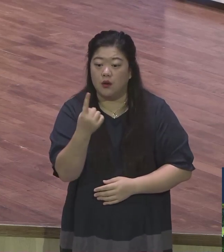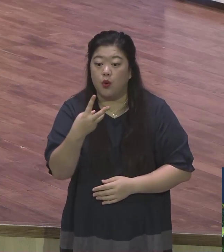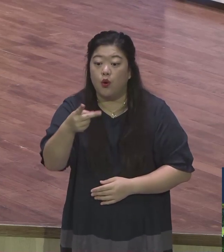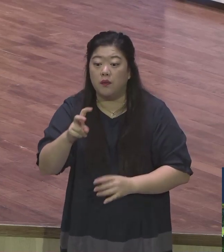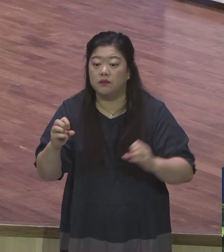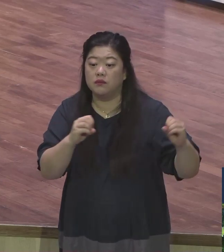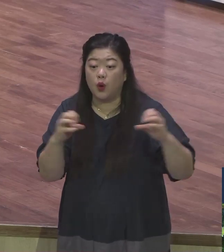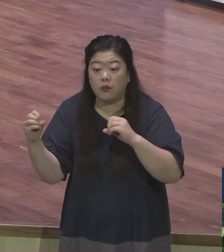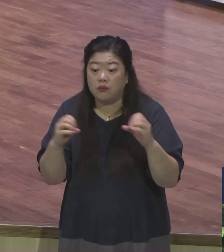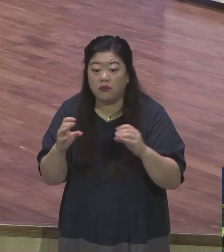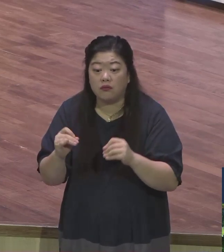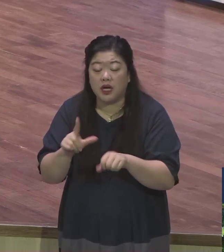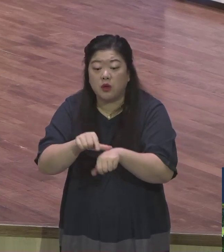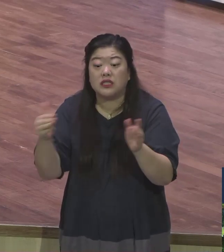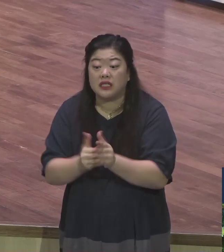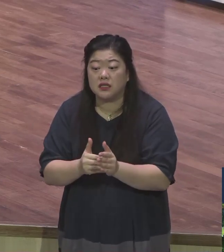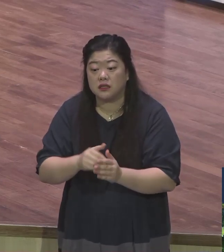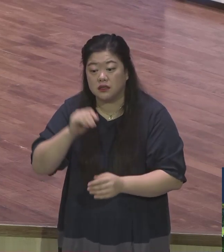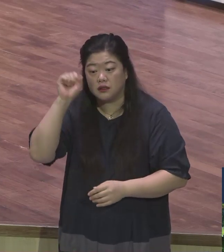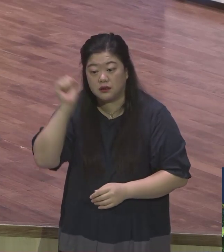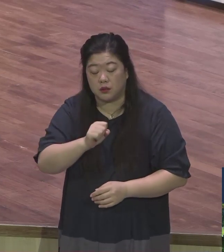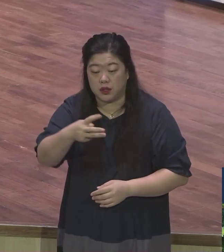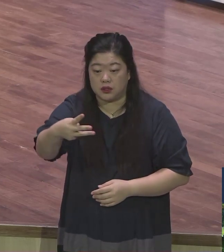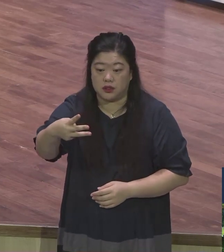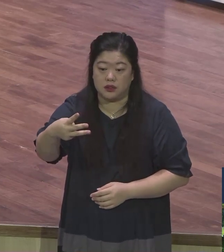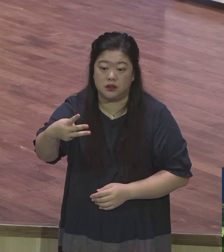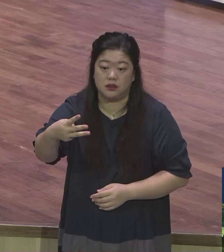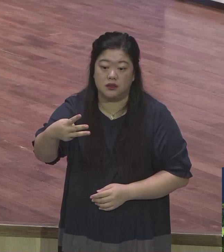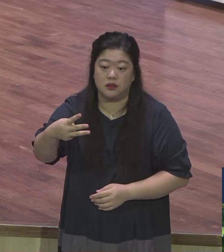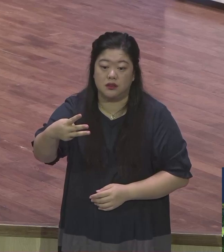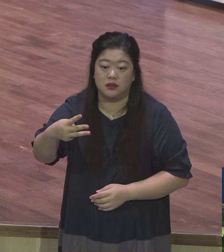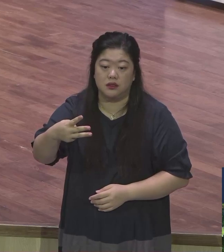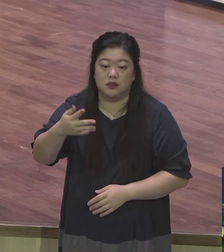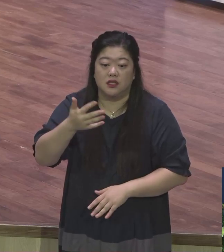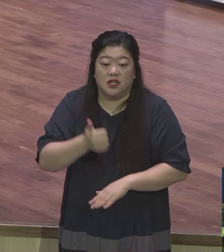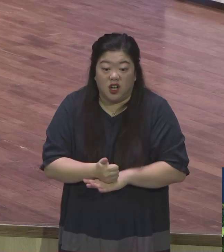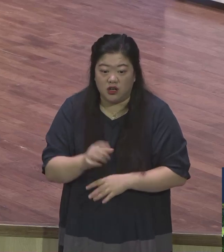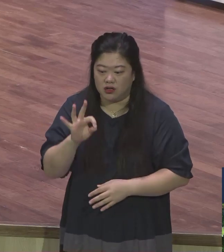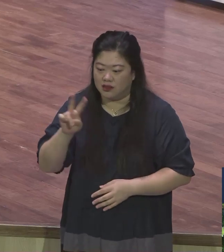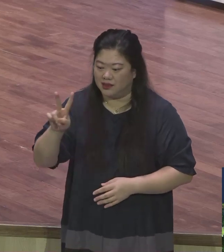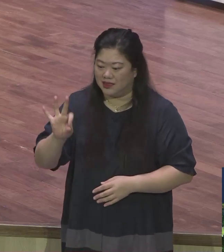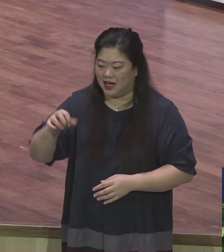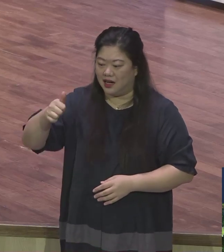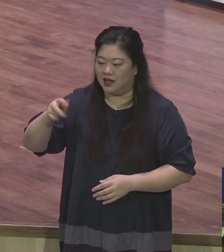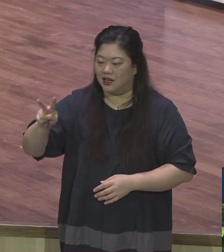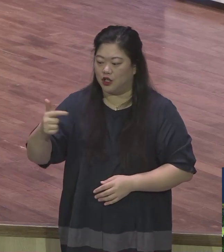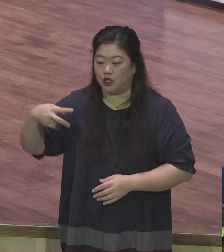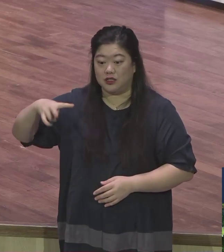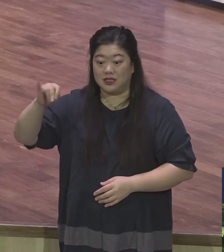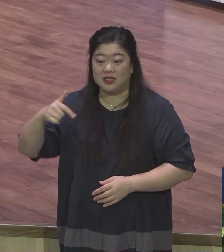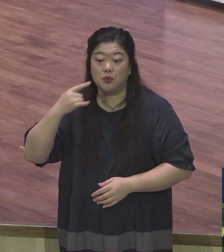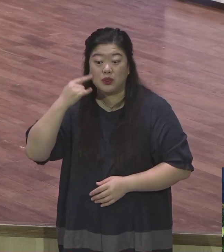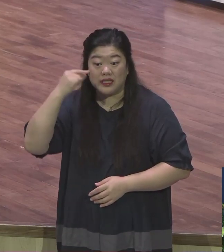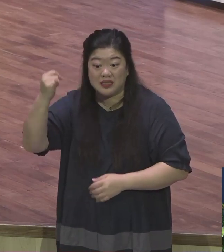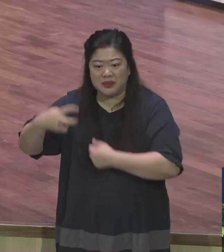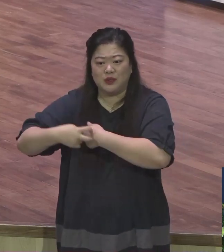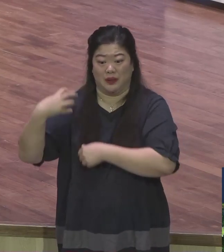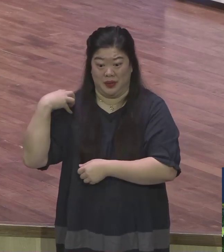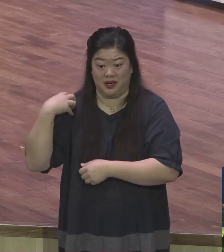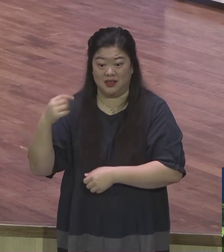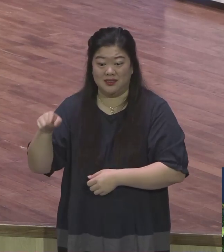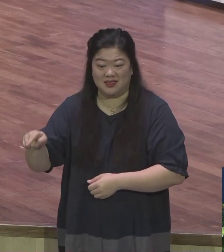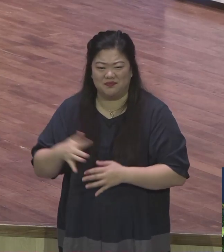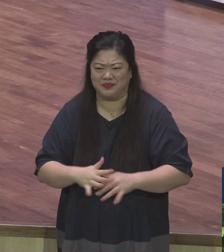양념식 먹고 자고. 너무 무리하다. 어려운 성교도 힘든데 그냥 좀 쉬게 하지. 그런데 그렇게